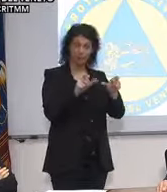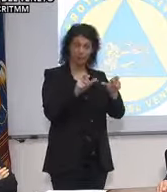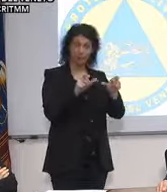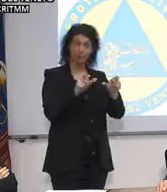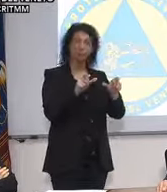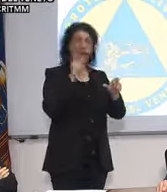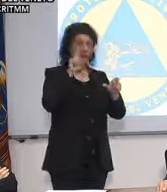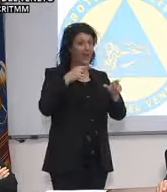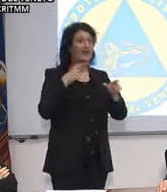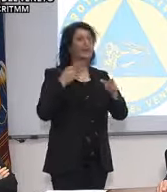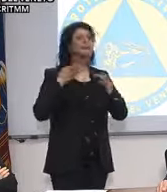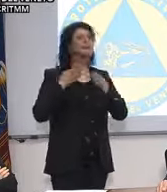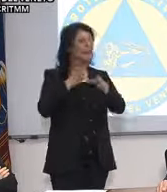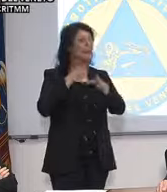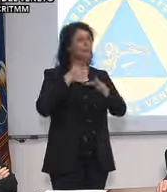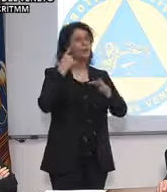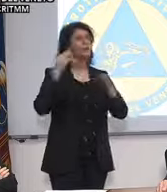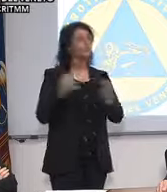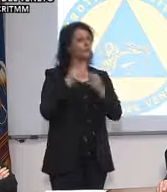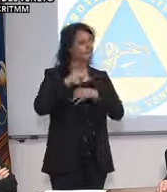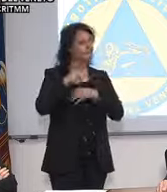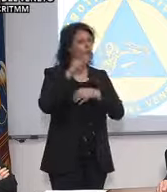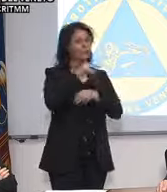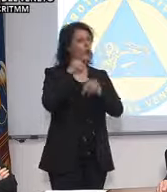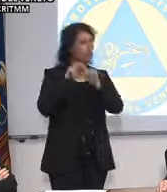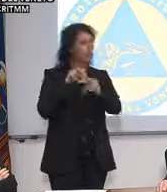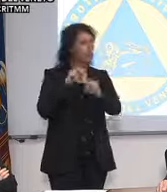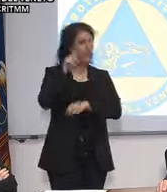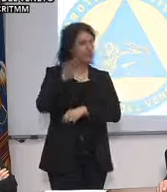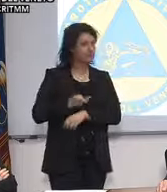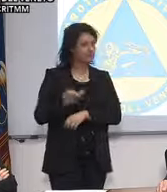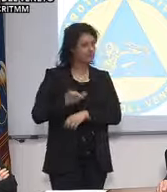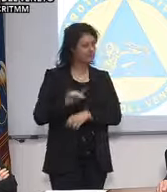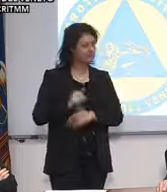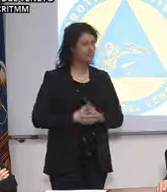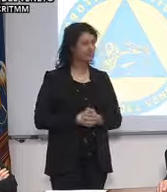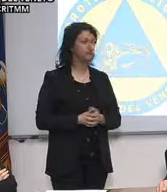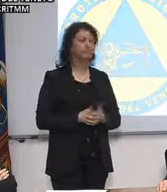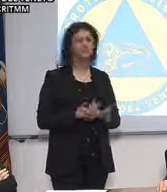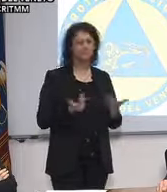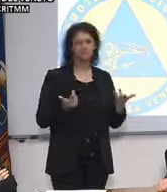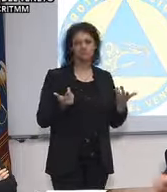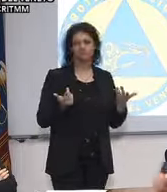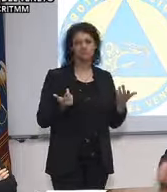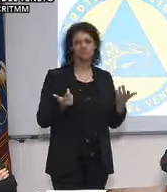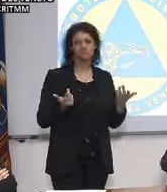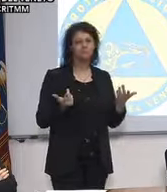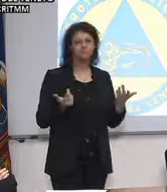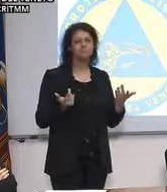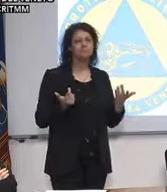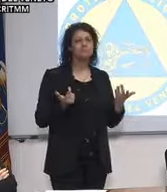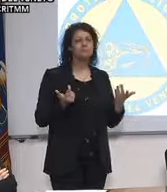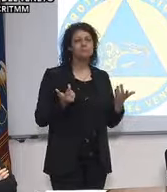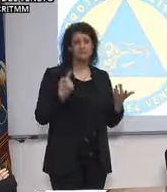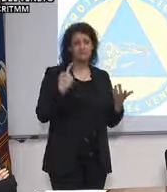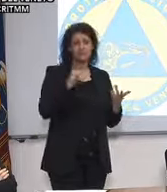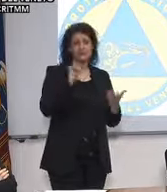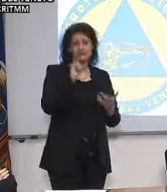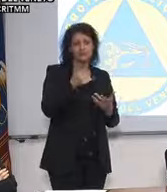per passeggiate, runner e anche per i bimbi? Sì, guardate, questa peraltro sarà un'adozione a livello nazionale di misura, no? Che è quella